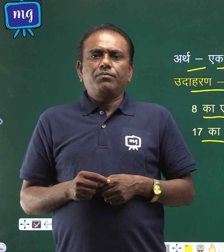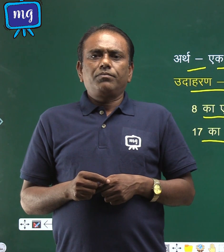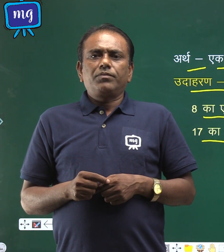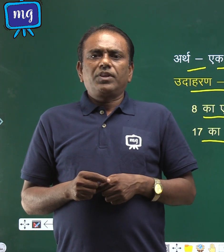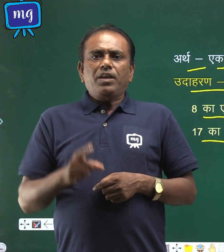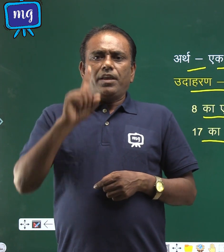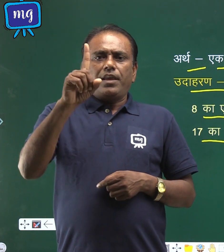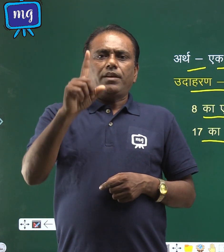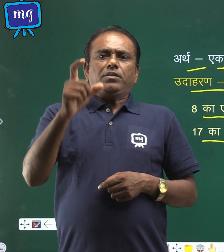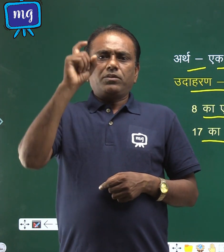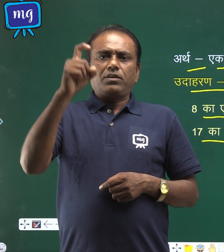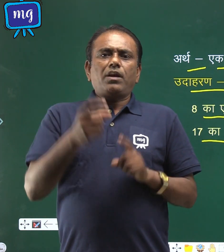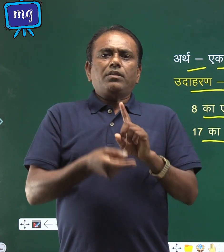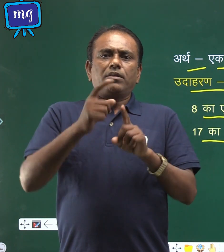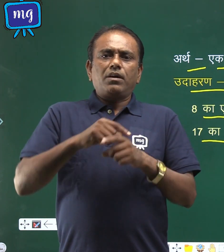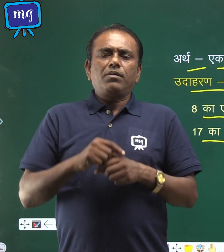17 का